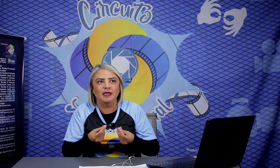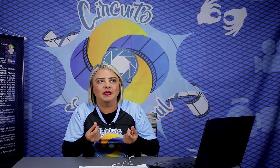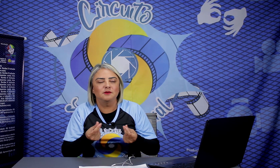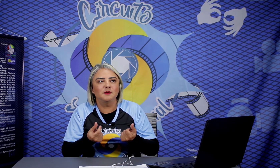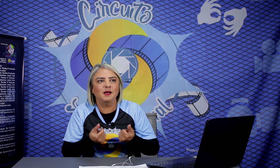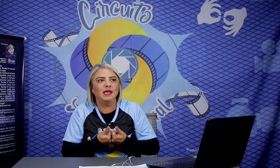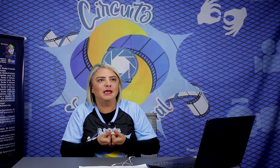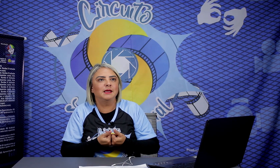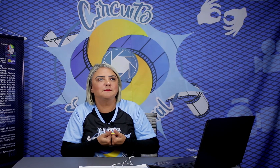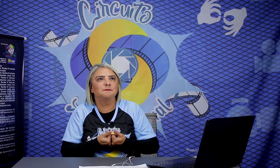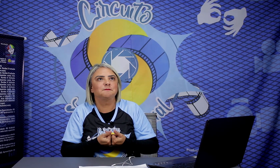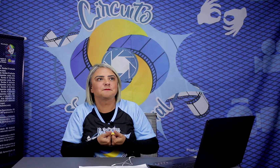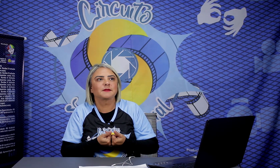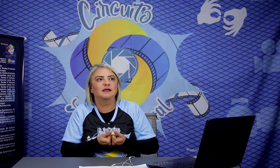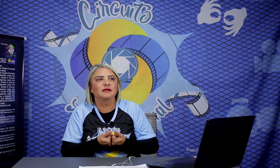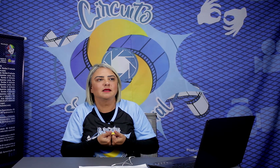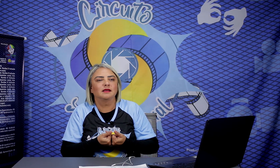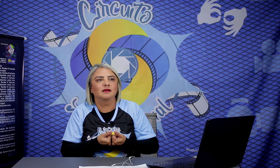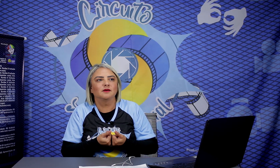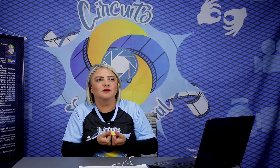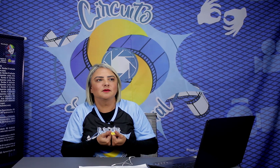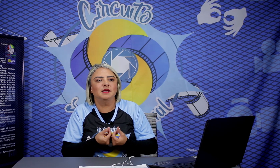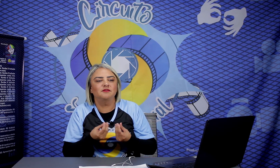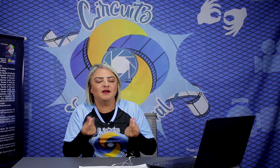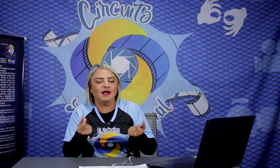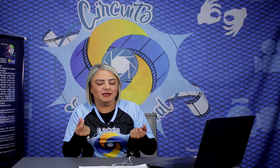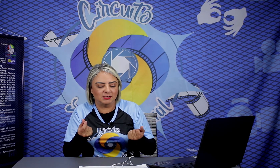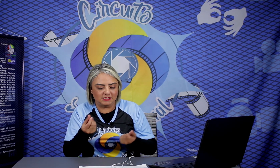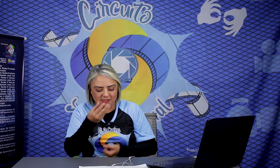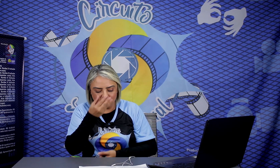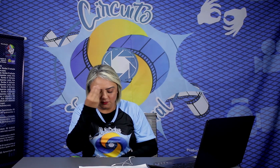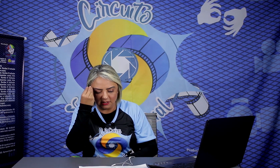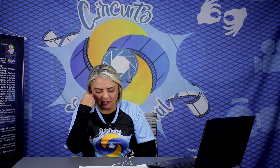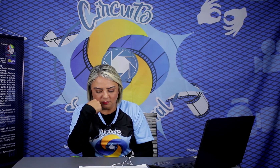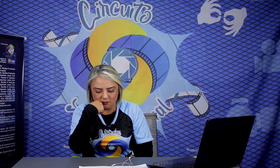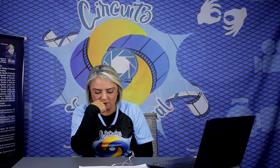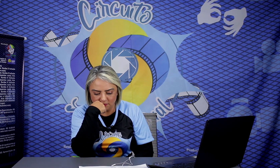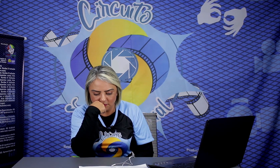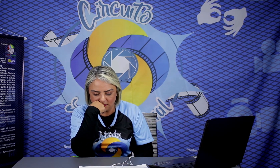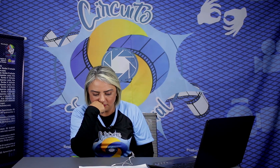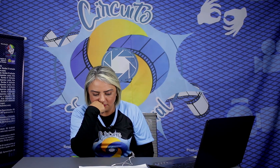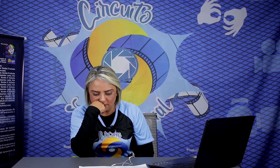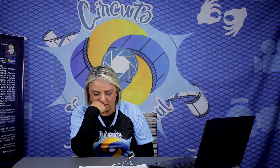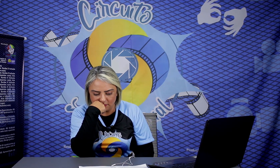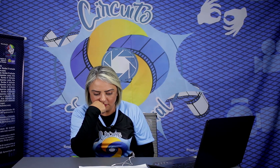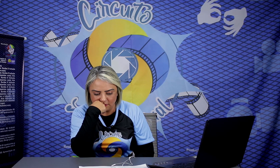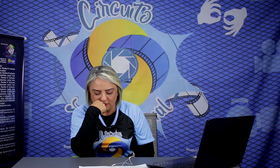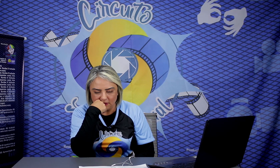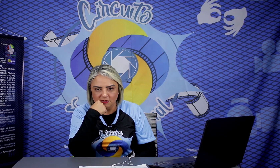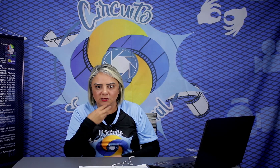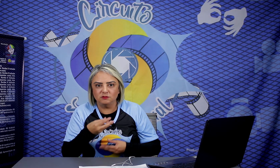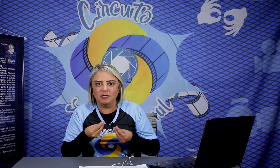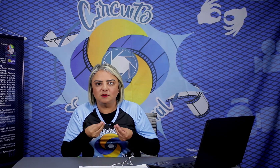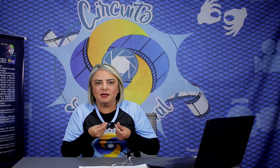não é, como é que fala, gente? Esqueci o termo. Se eu não tenho